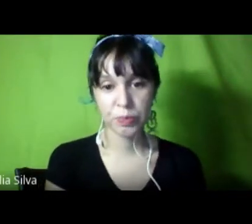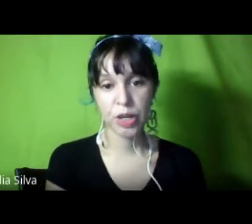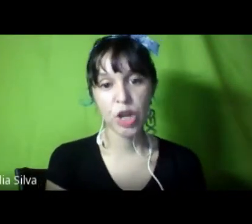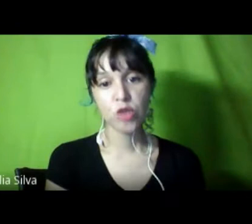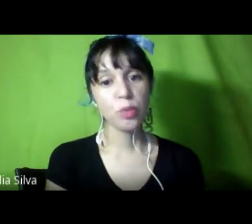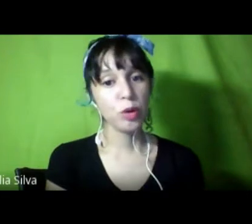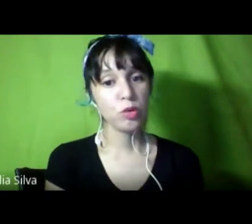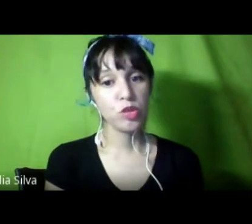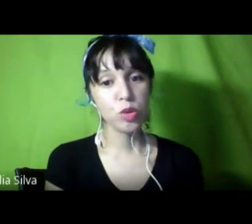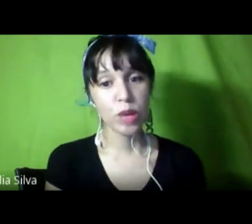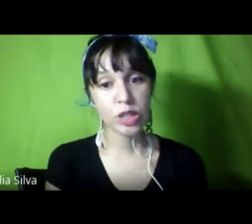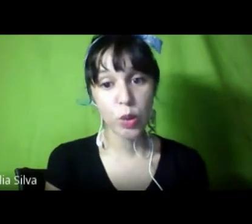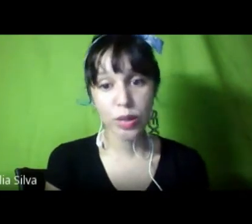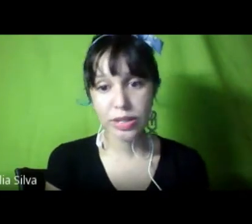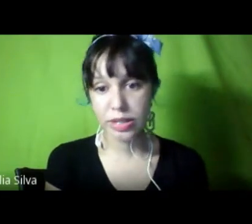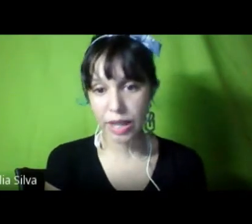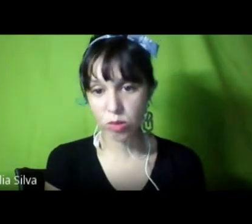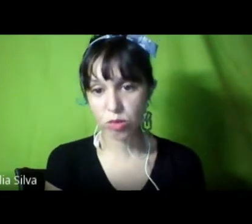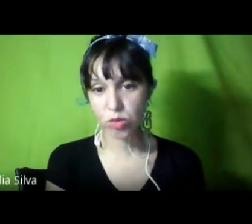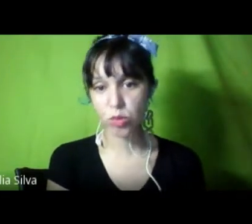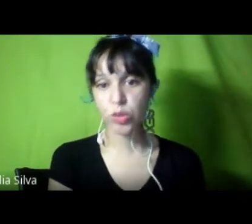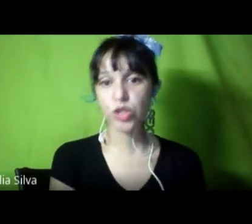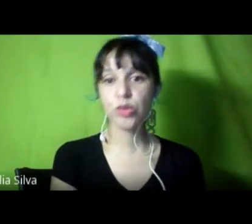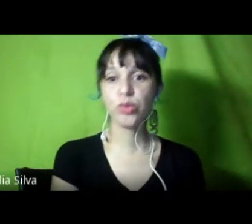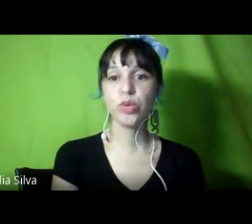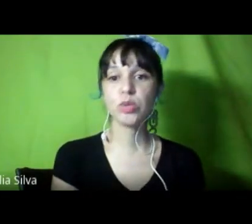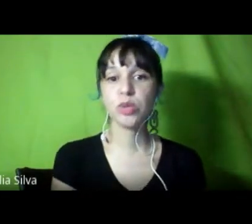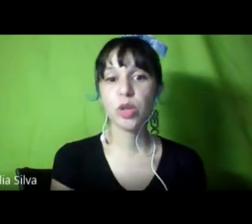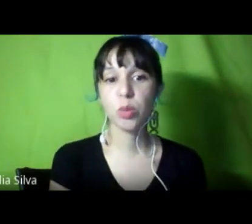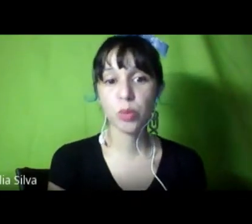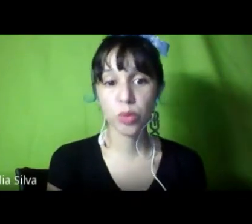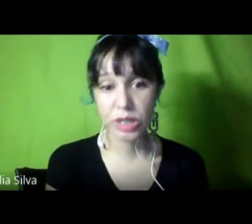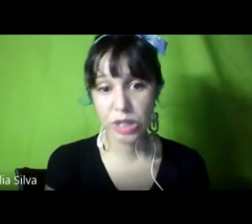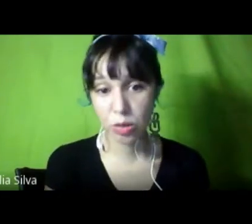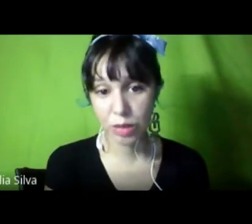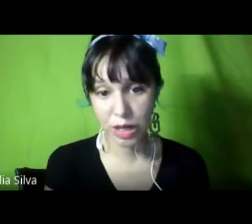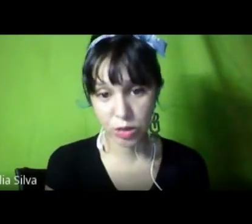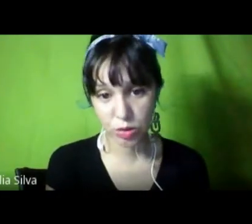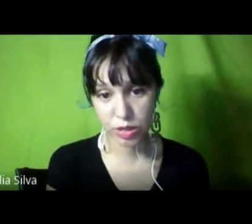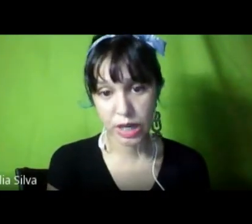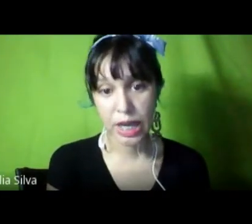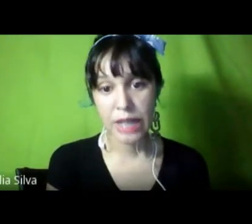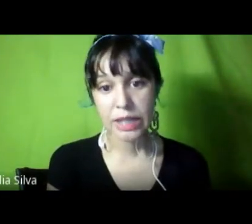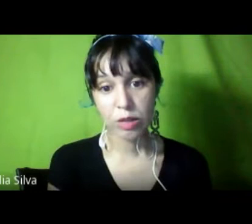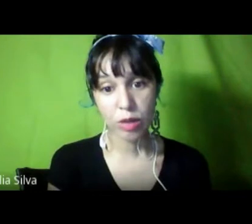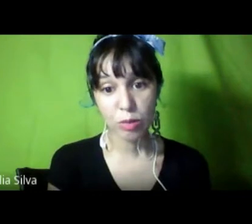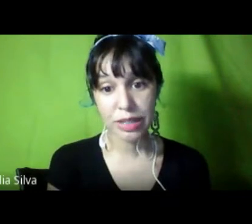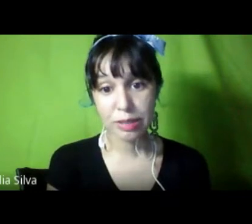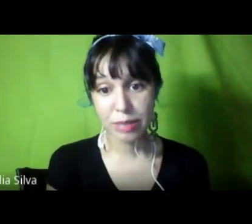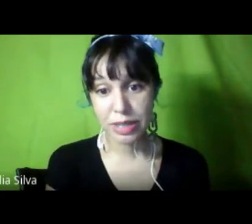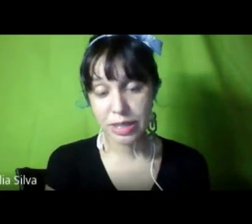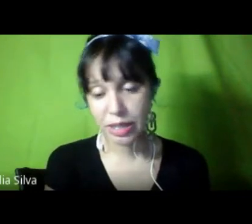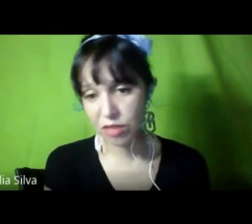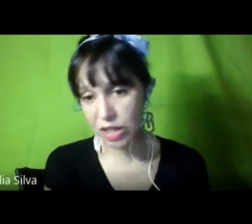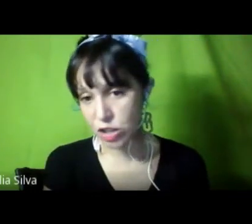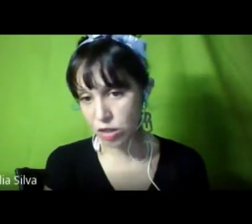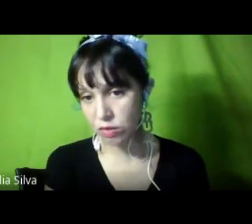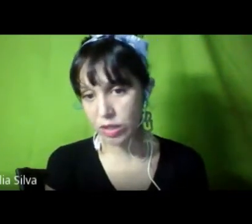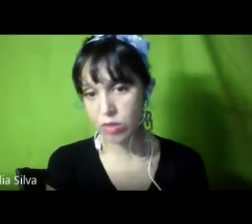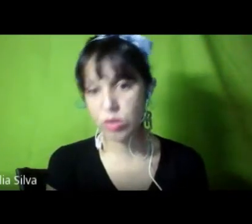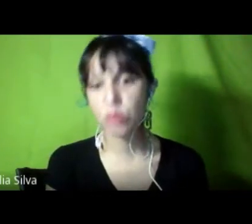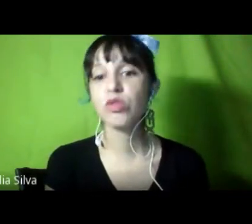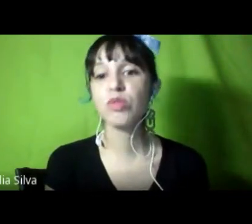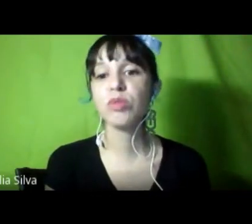masculino. No seu percurso de quase 2 séculos, o Instituto respondeu por outras denominações, sendo que a mudança mais